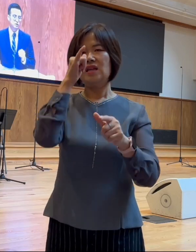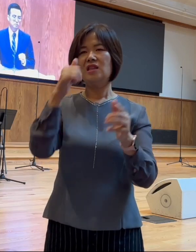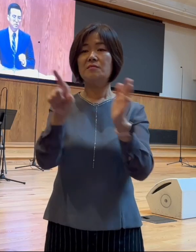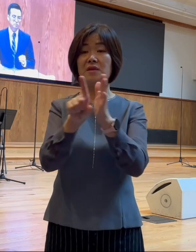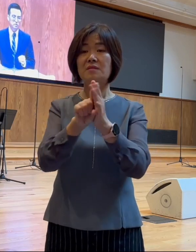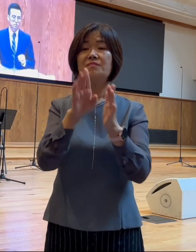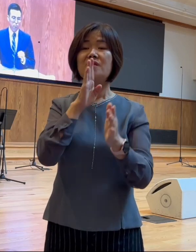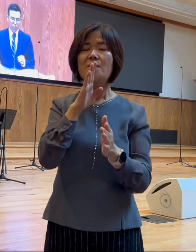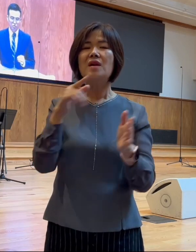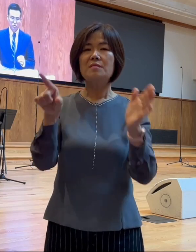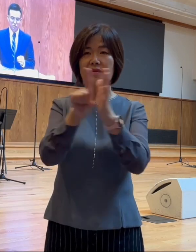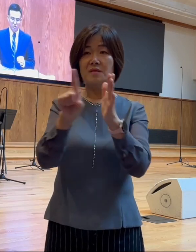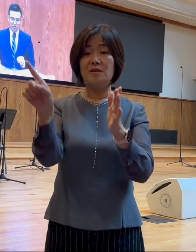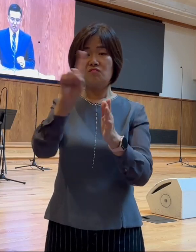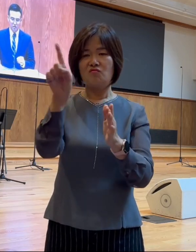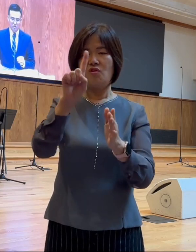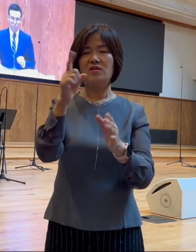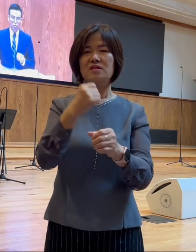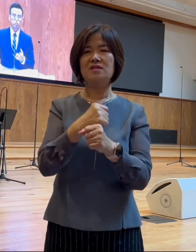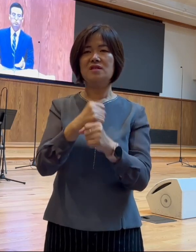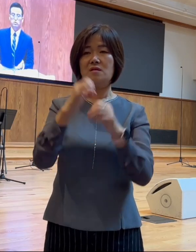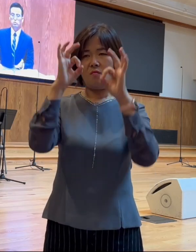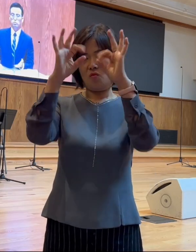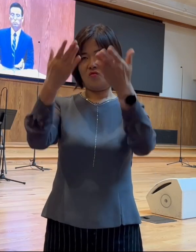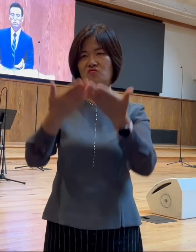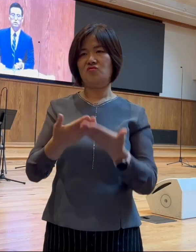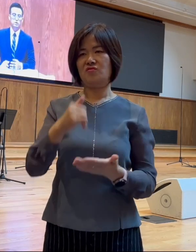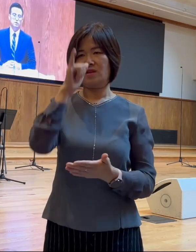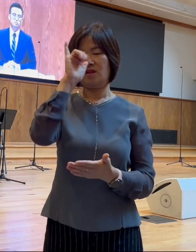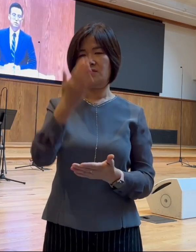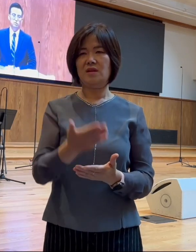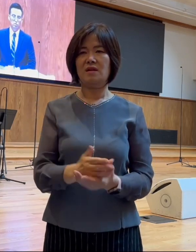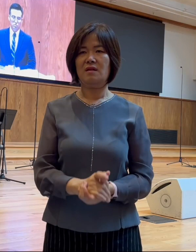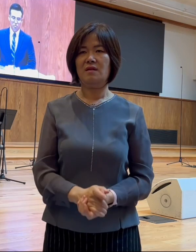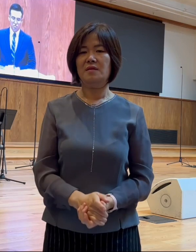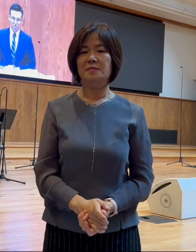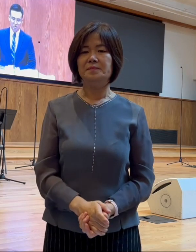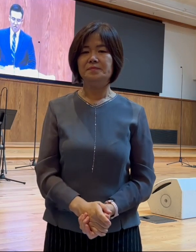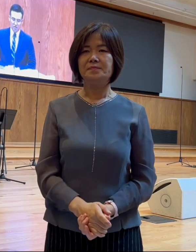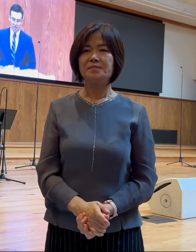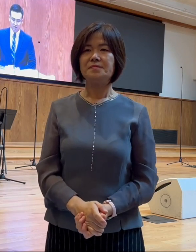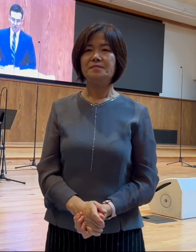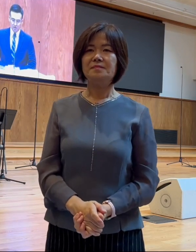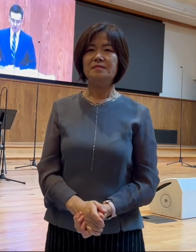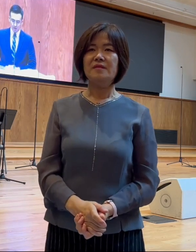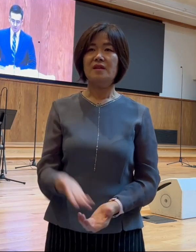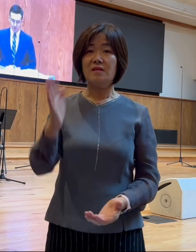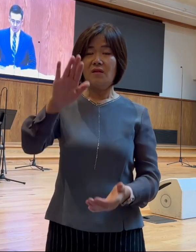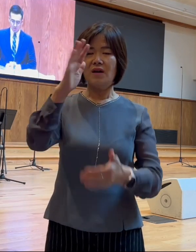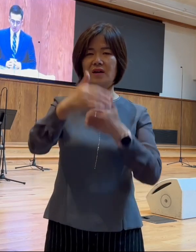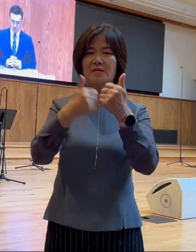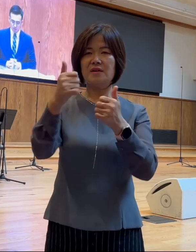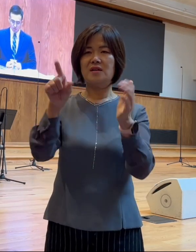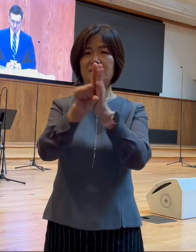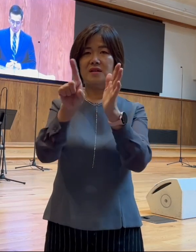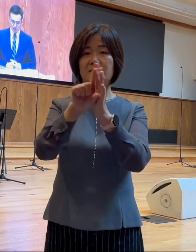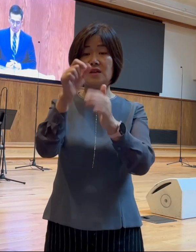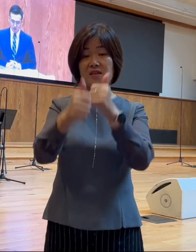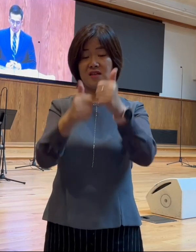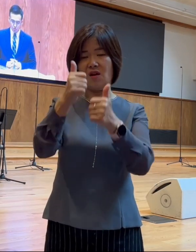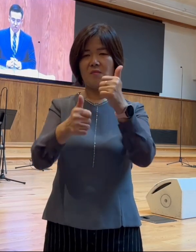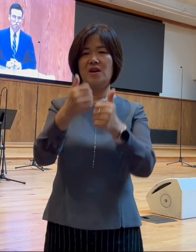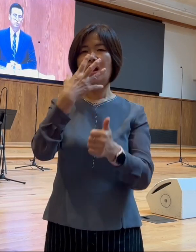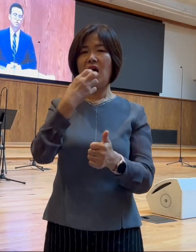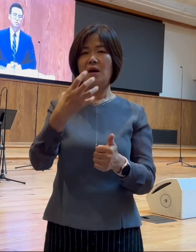진짜 믿음이 무엇인지를 보여주시려고 하시기 때문에 그런 거죠. 그래서 하나님이 그 믿음의 시험을